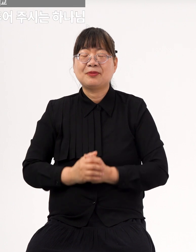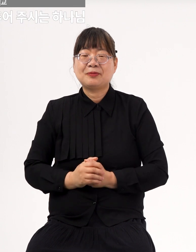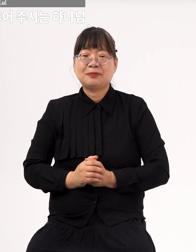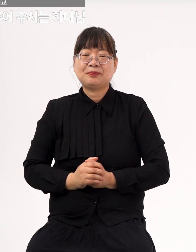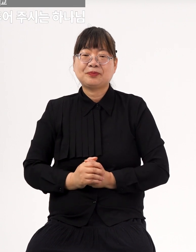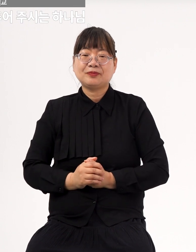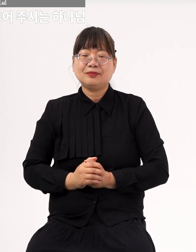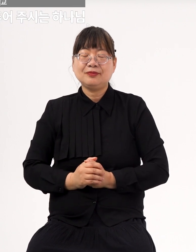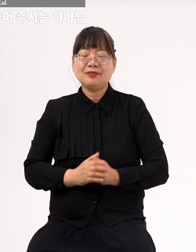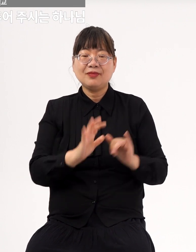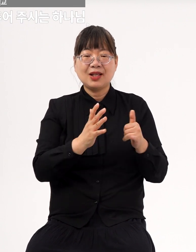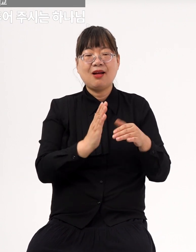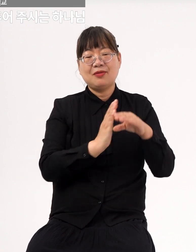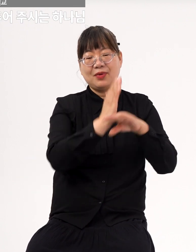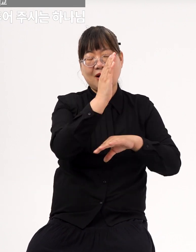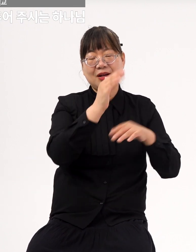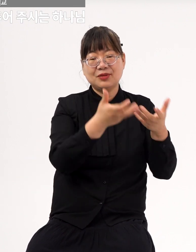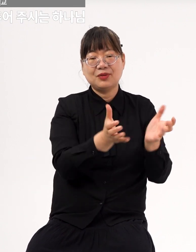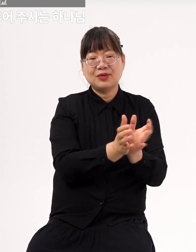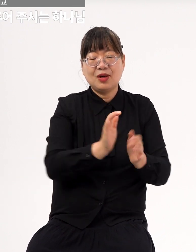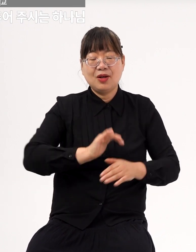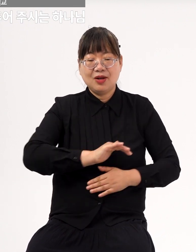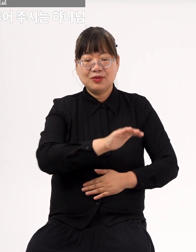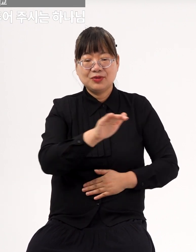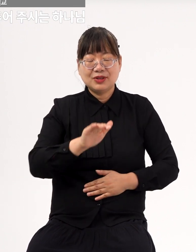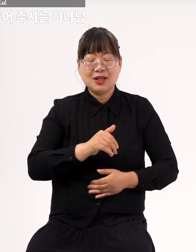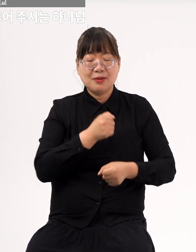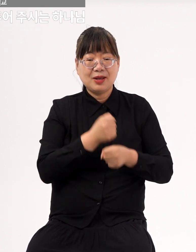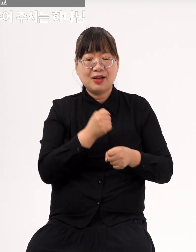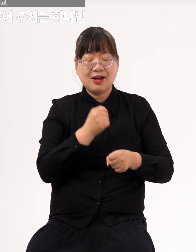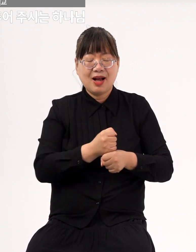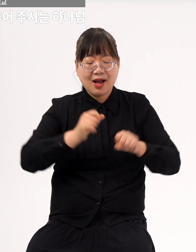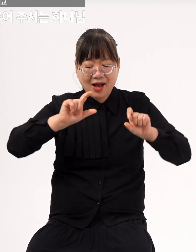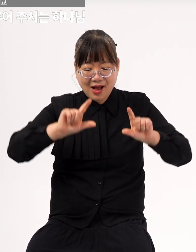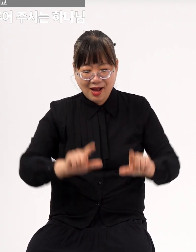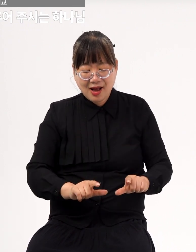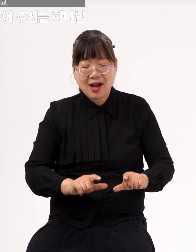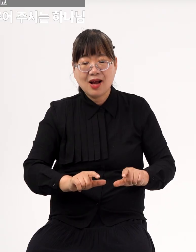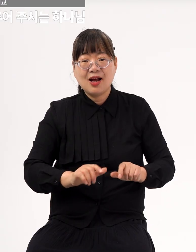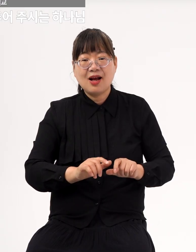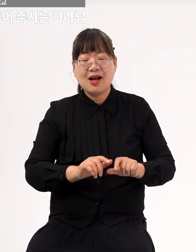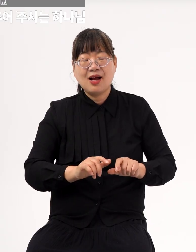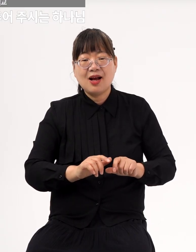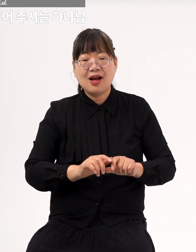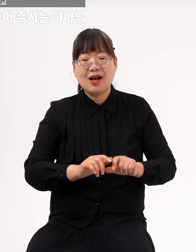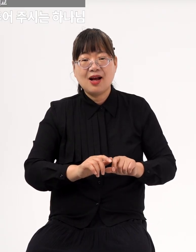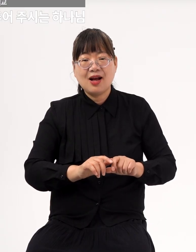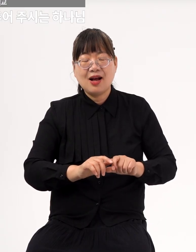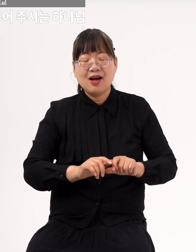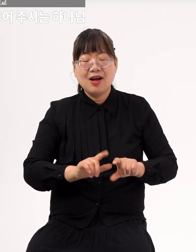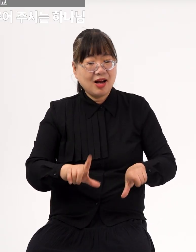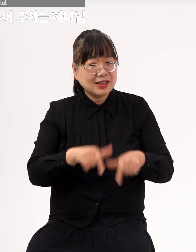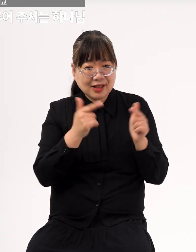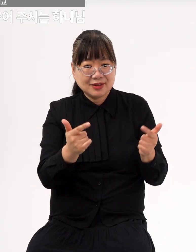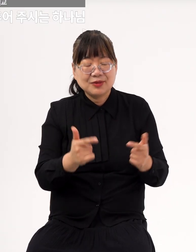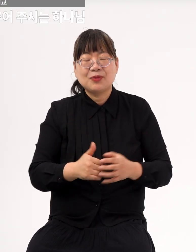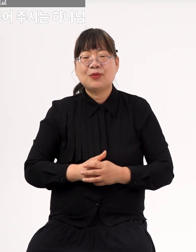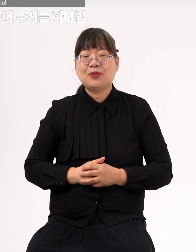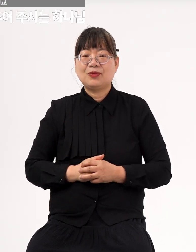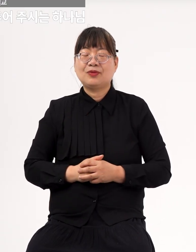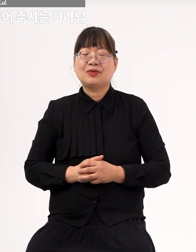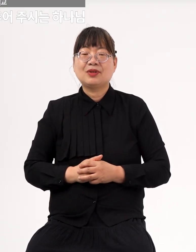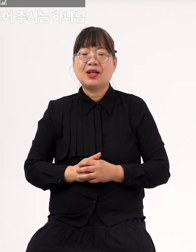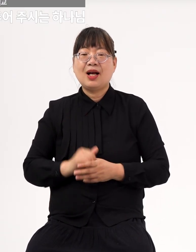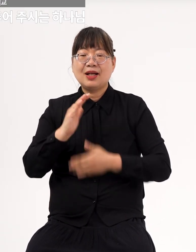초월적인 존재로 공동체나 우리를 만드시는 게 하나님의 영이 임한 목적이 아니고